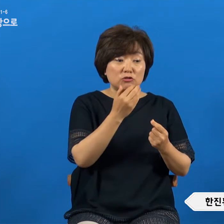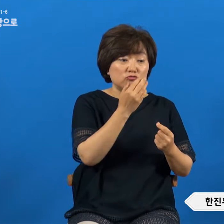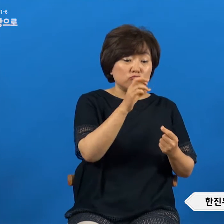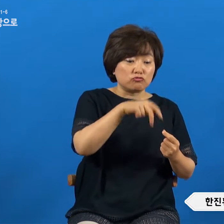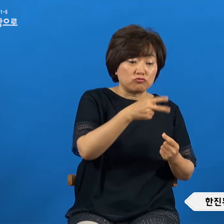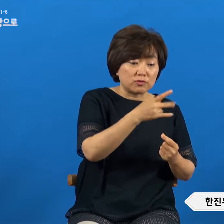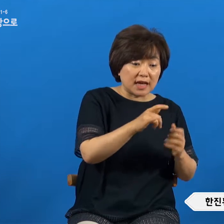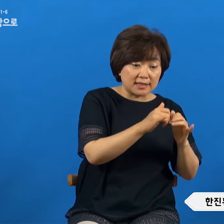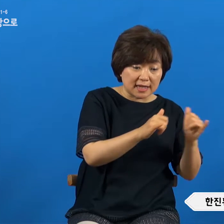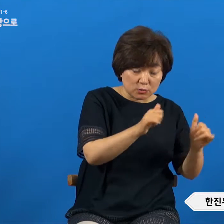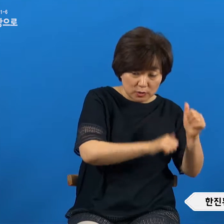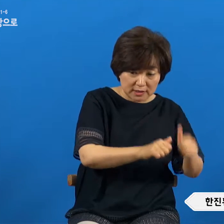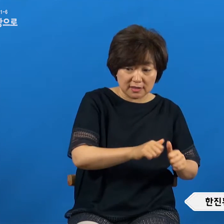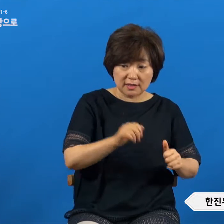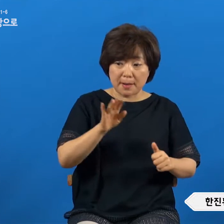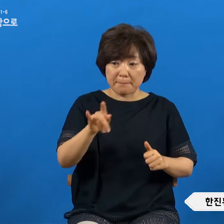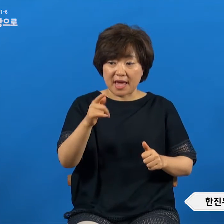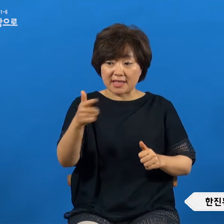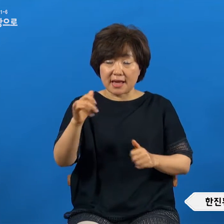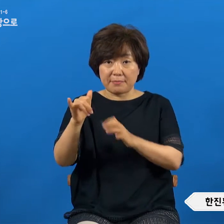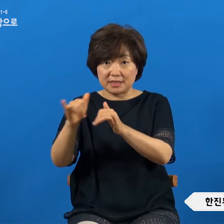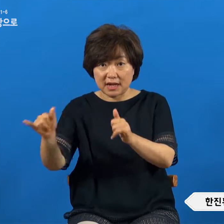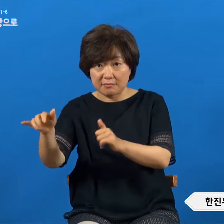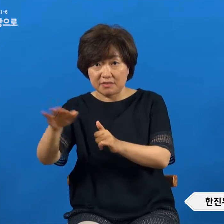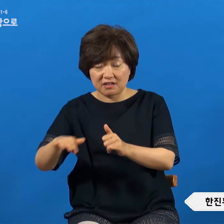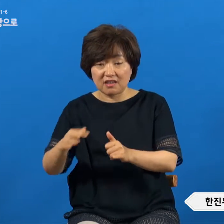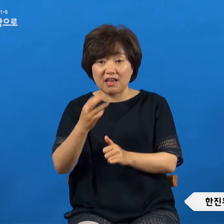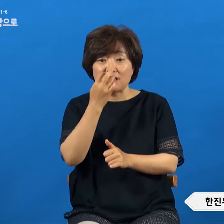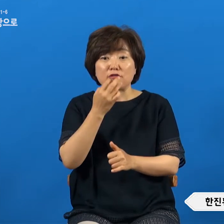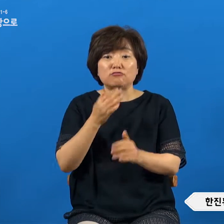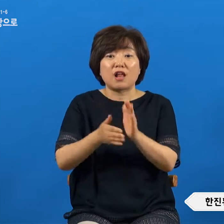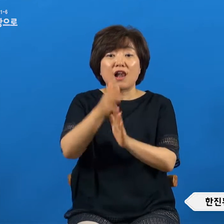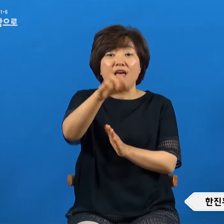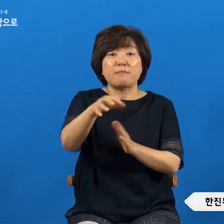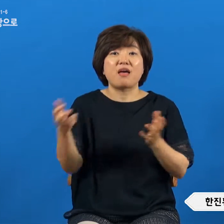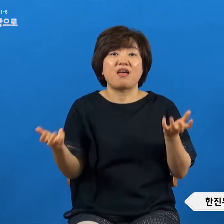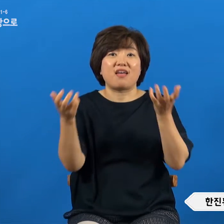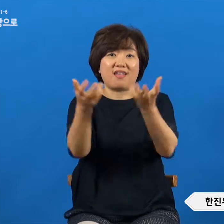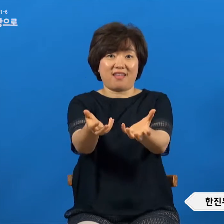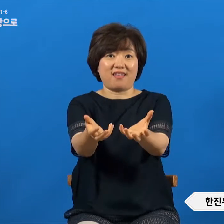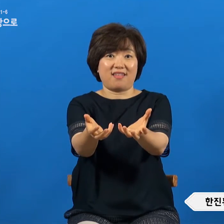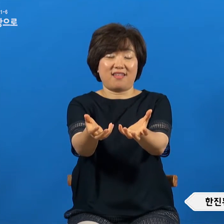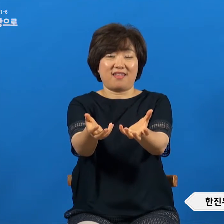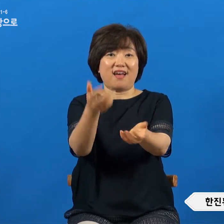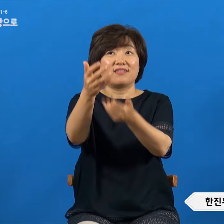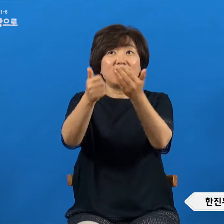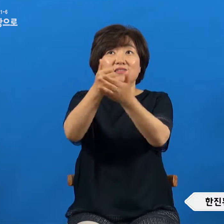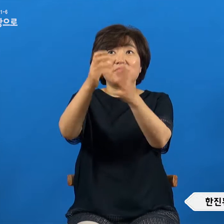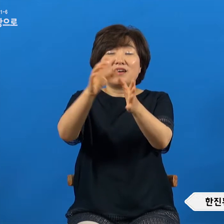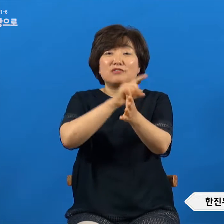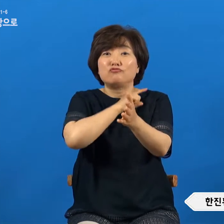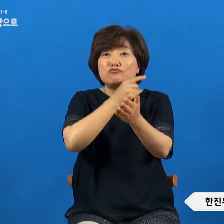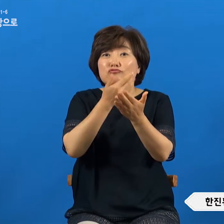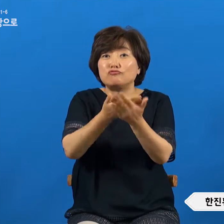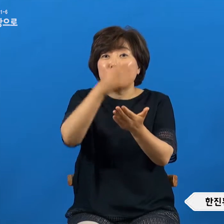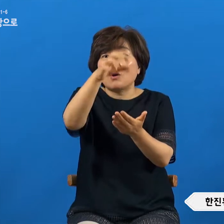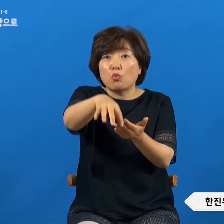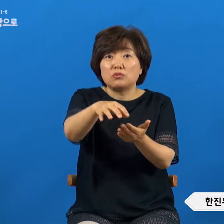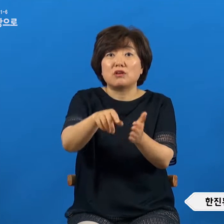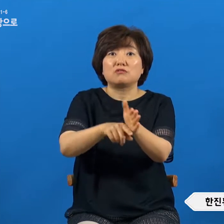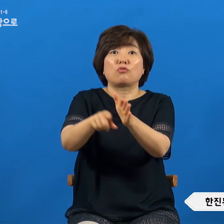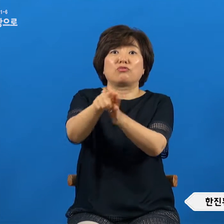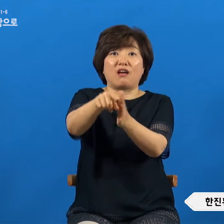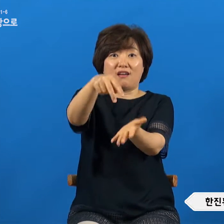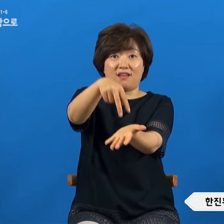자손과 베냐민 자손이 예루살렘에 거주했다. 하나님 나라의 최전방에 섰다. 무슨 뜻이죠?